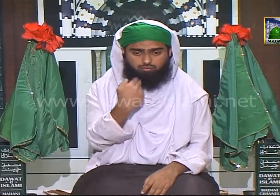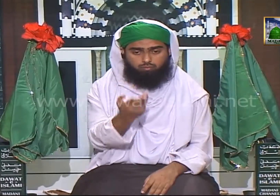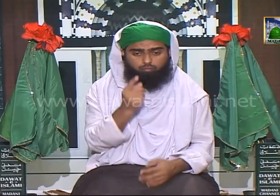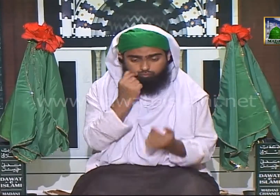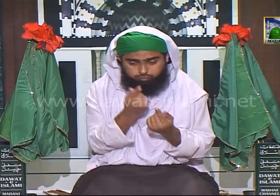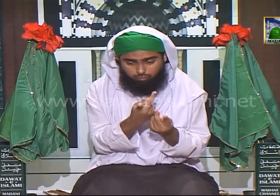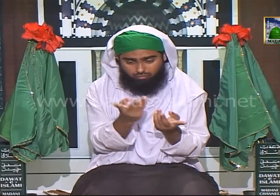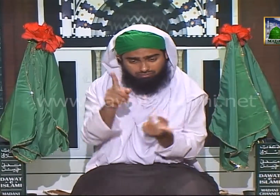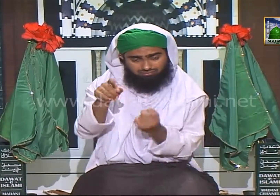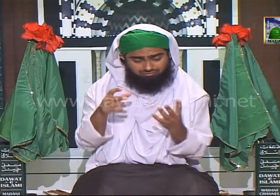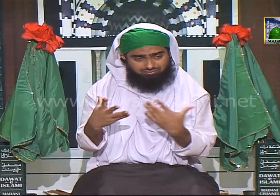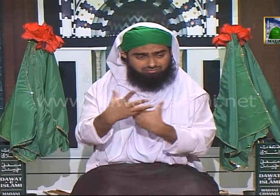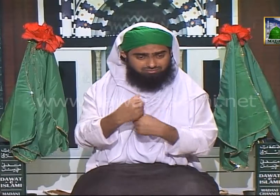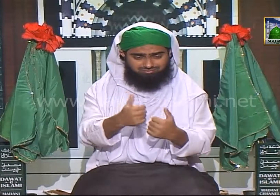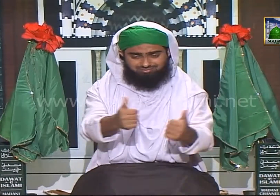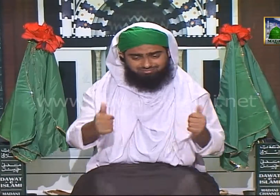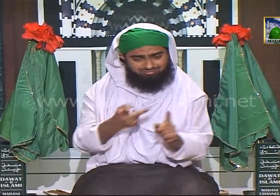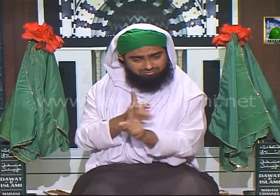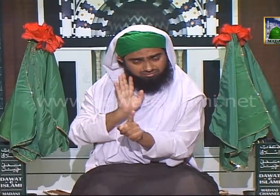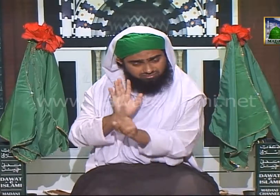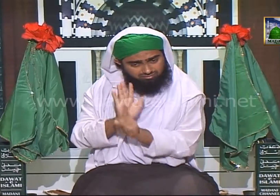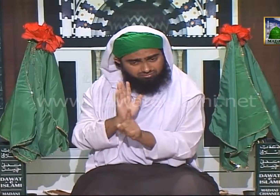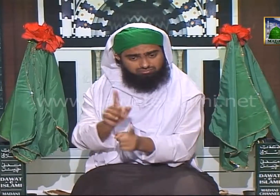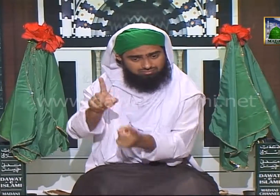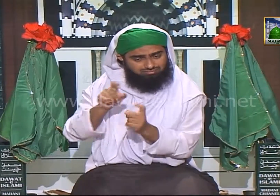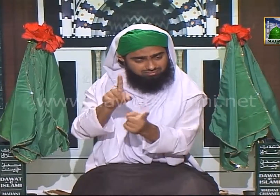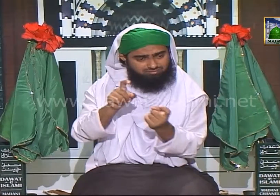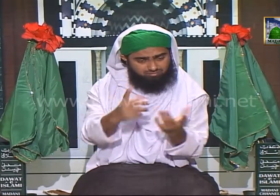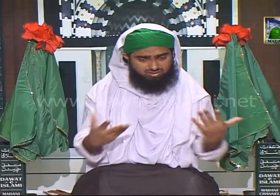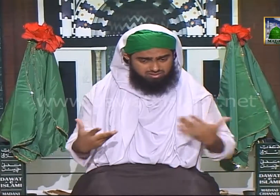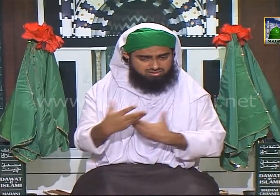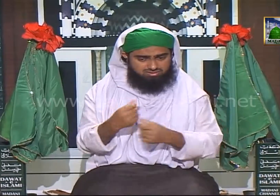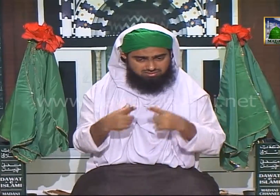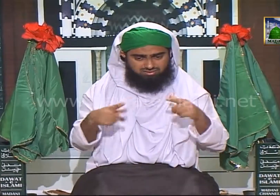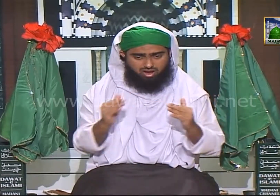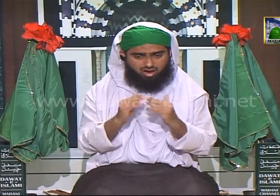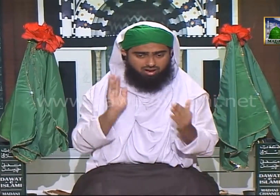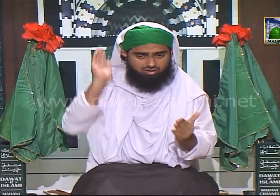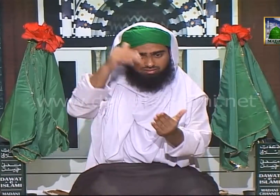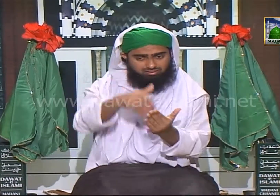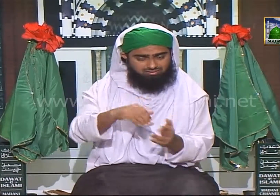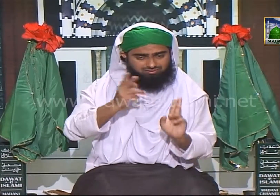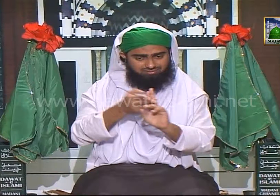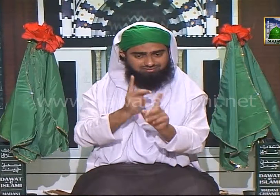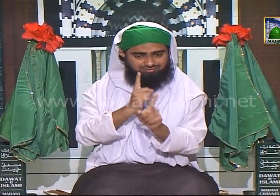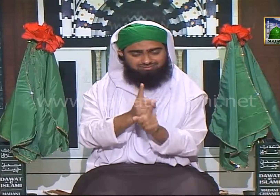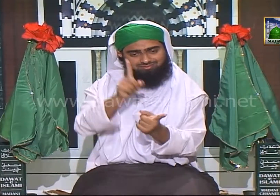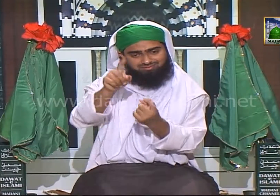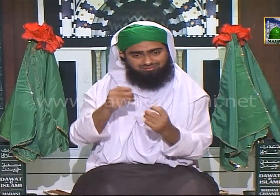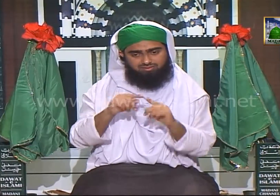یہاں سب کو پیار سے، محبت سے، احسن طریقے پر دعوت دے کر آپ جمع کر کے لائیں۔ آپ کو ان کے گھر بھی جانا پڑے گا، اس کو